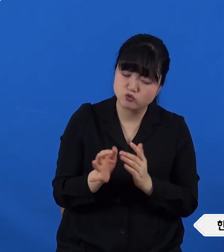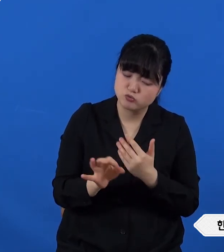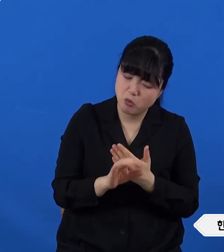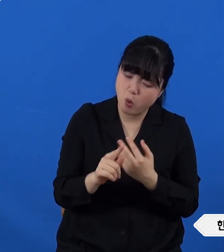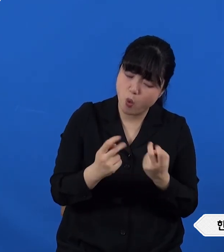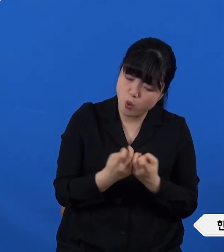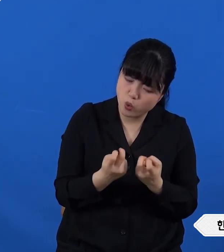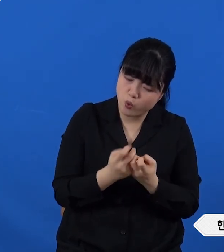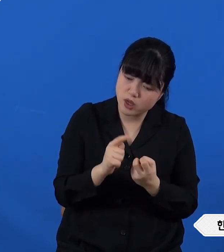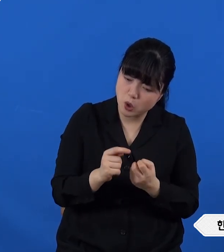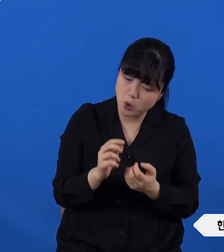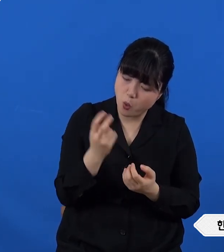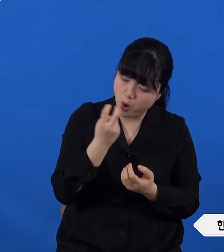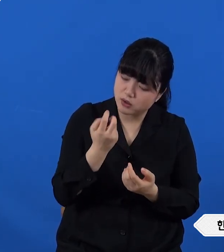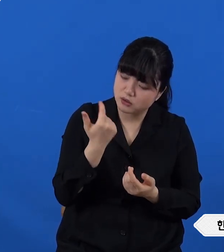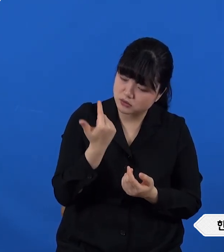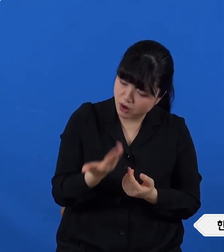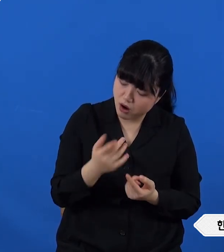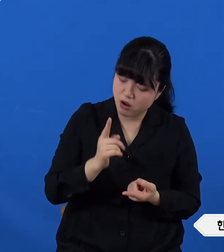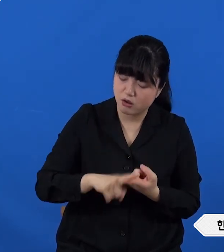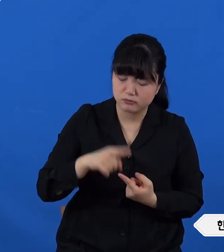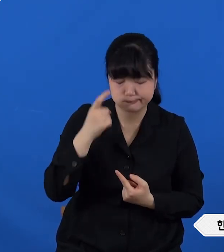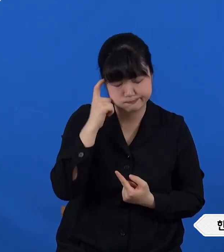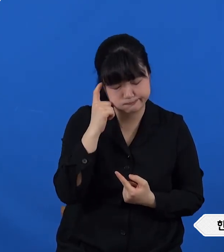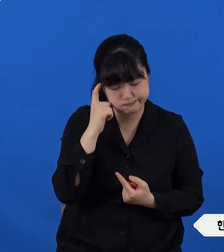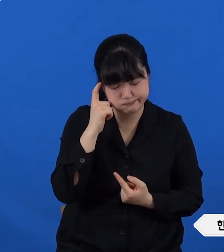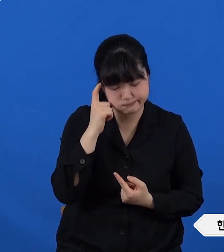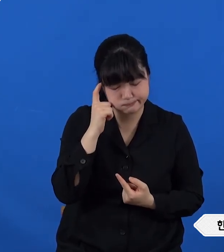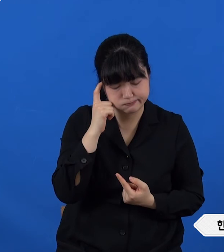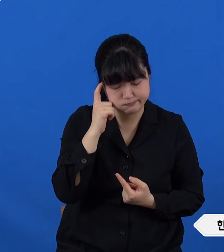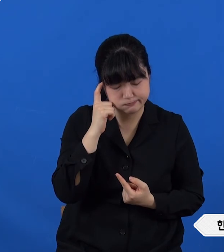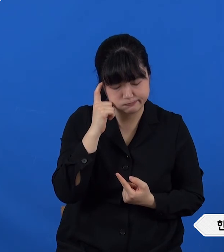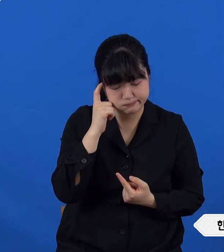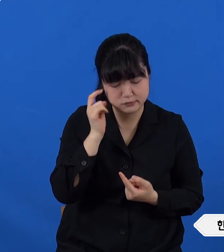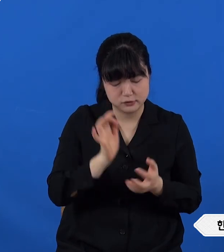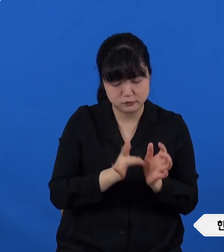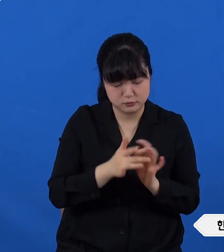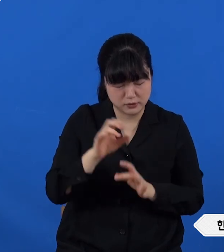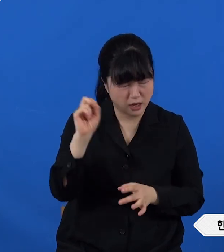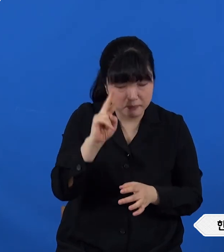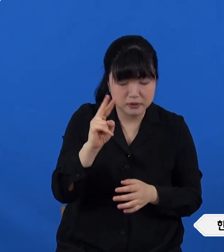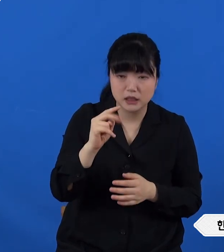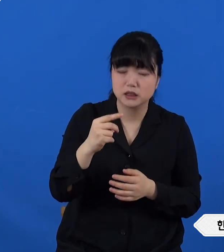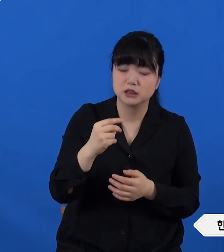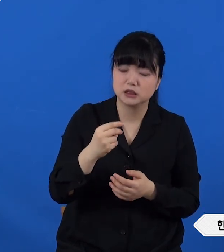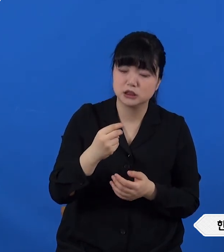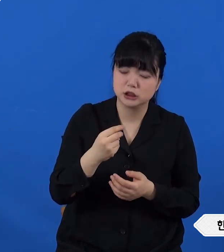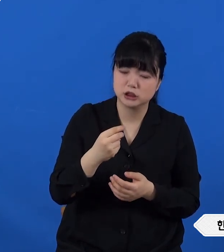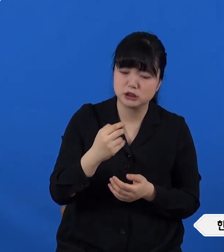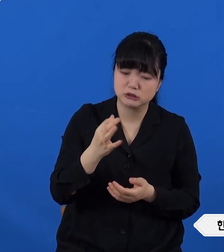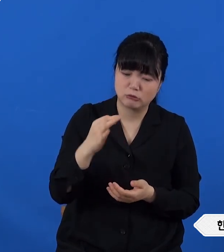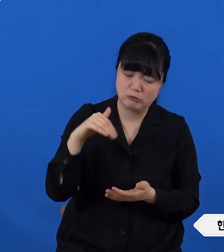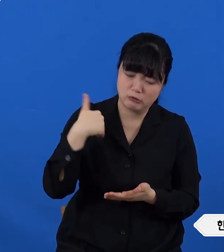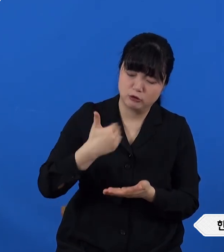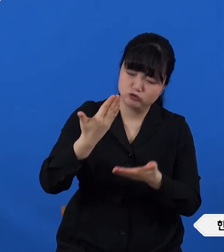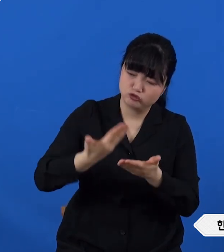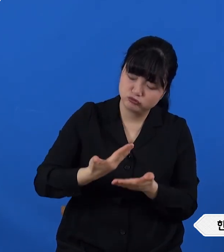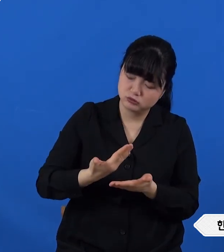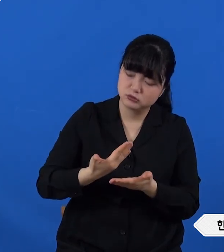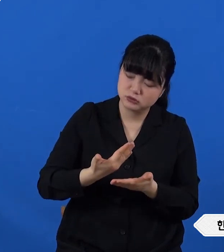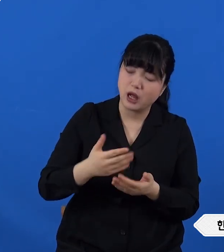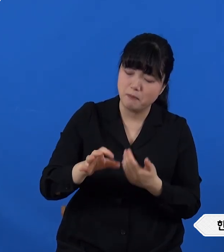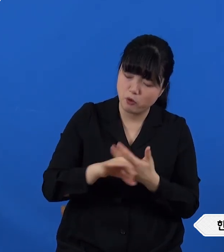어떻게 하셨을까 그걸 생각하게 되었습니다. 예수님이 갑자기 이런 거액이 생겼다면 예수님은 어떻게